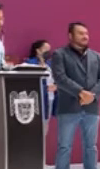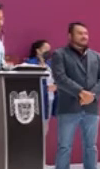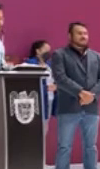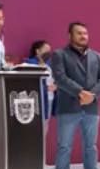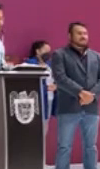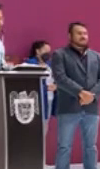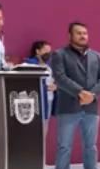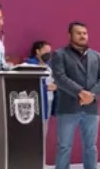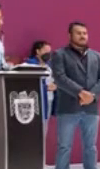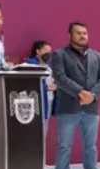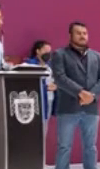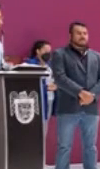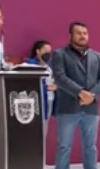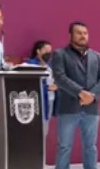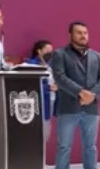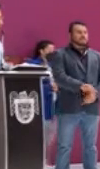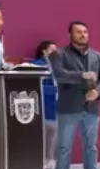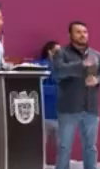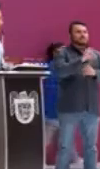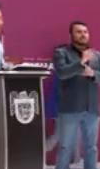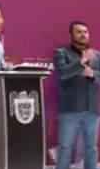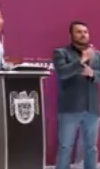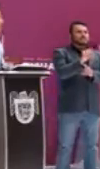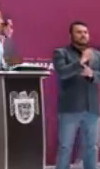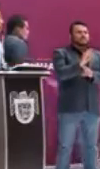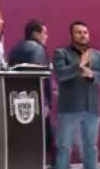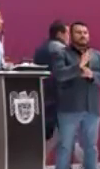Jesús Alberto Cinco Espinosa.